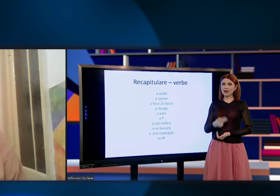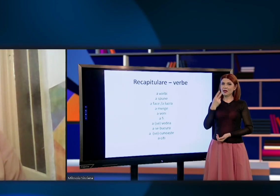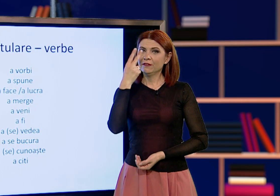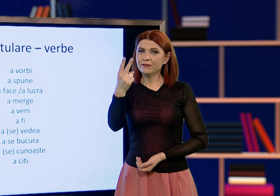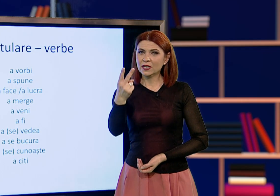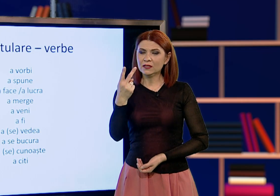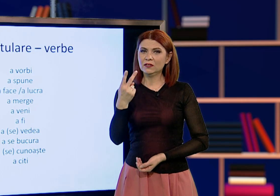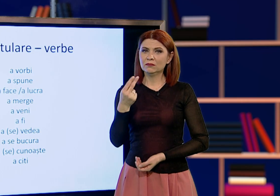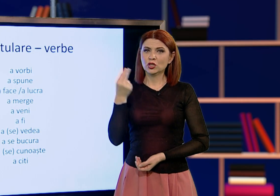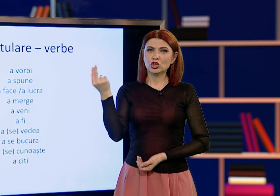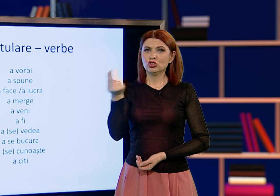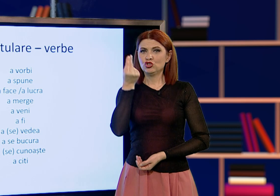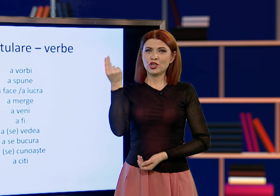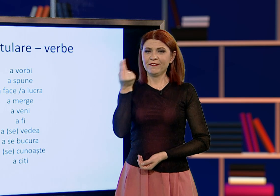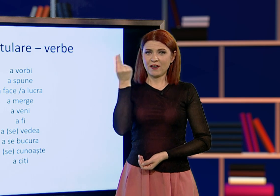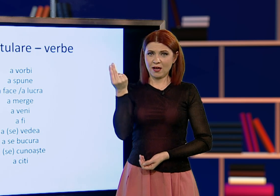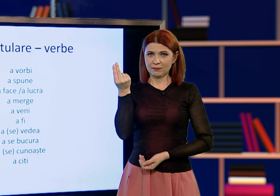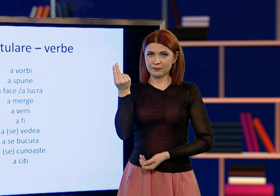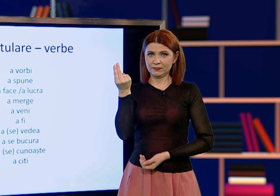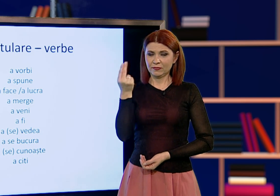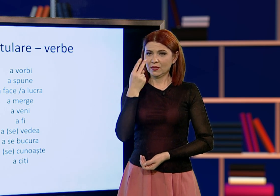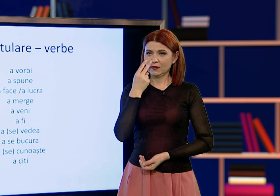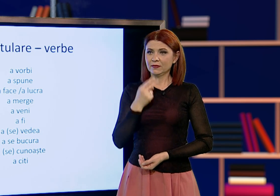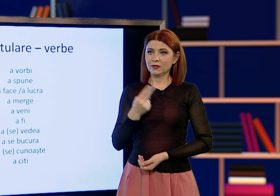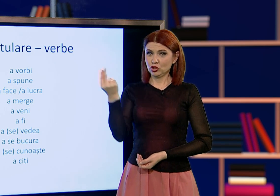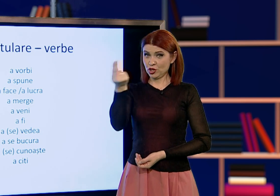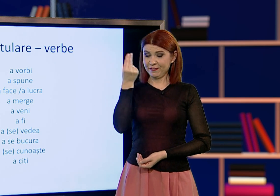văd ceva ceva